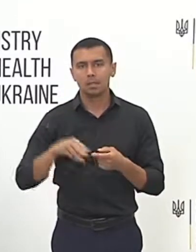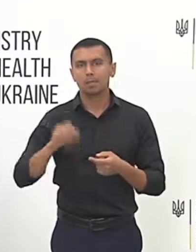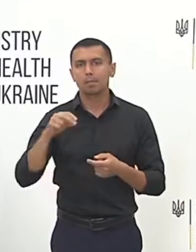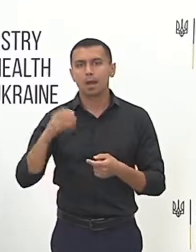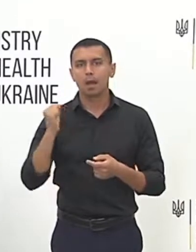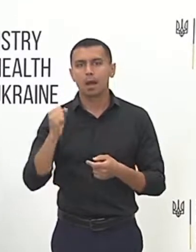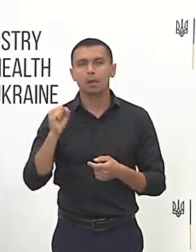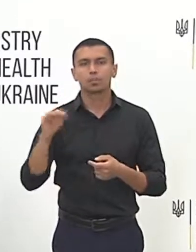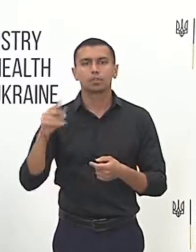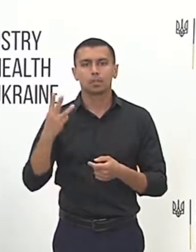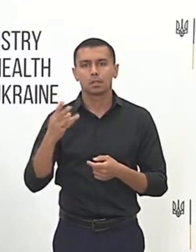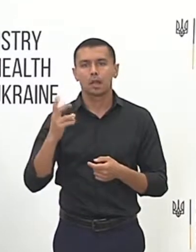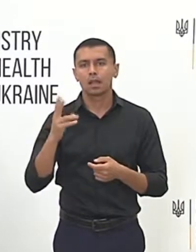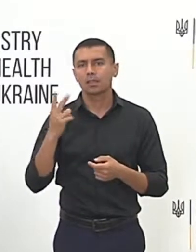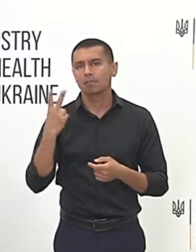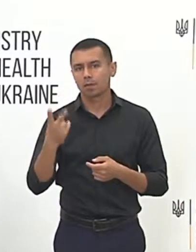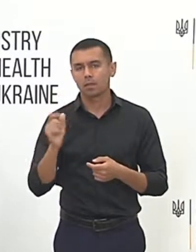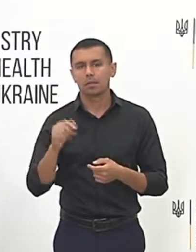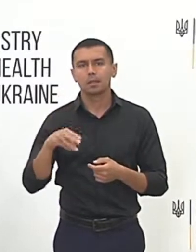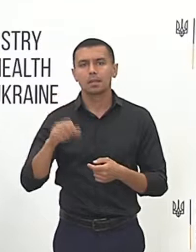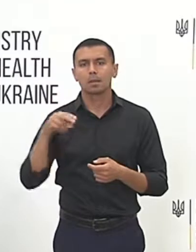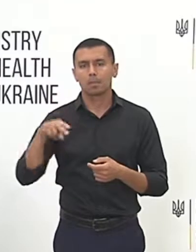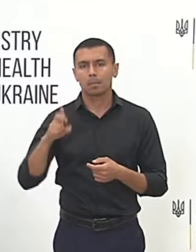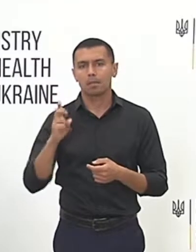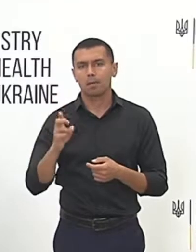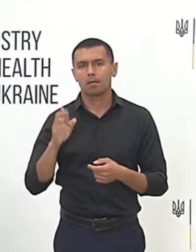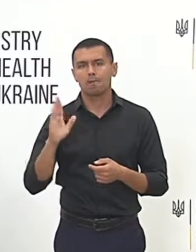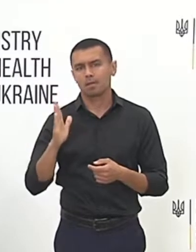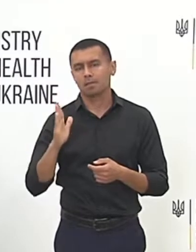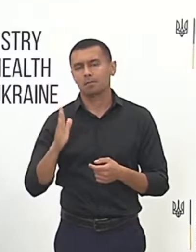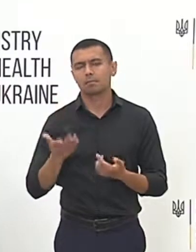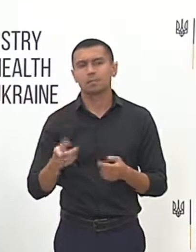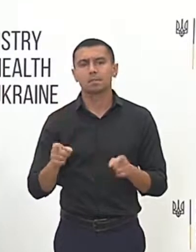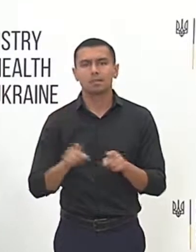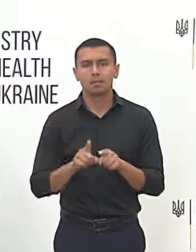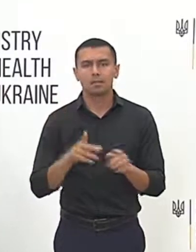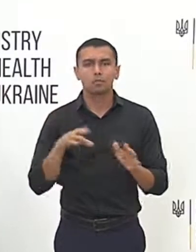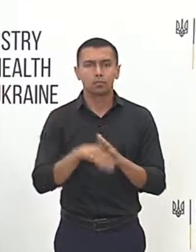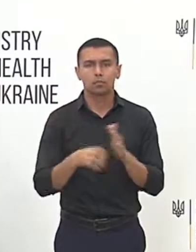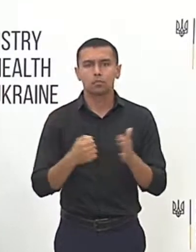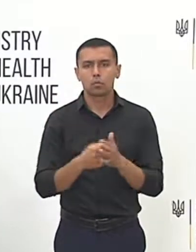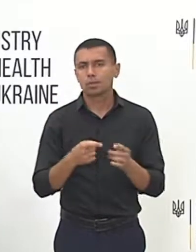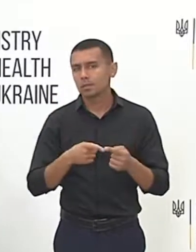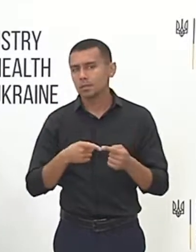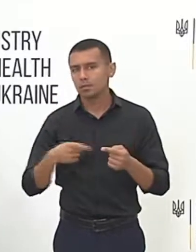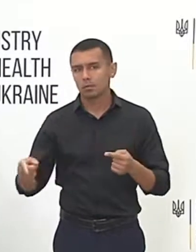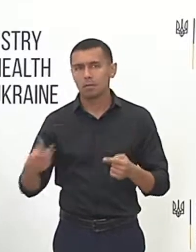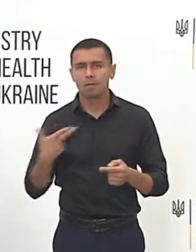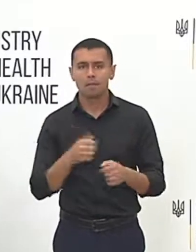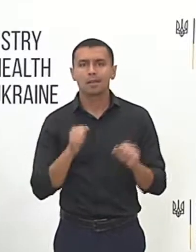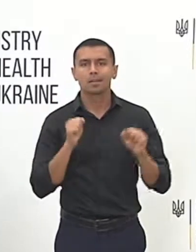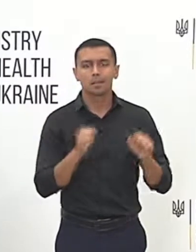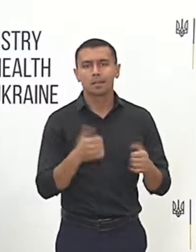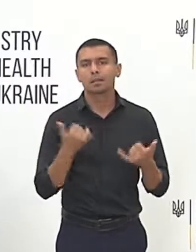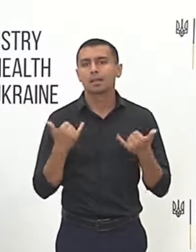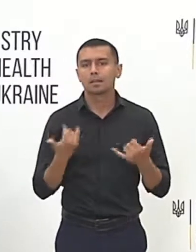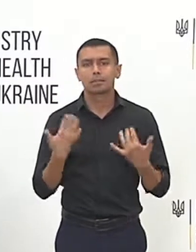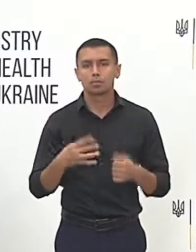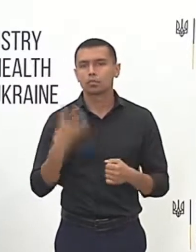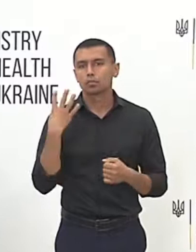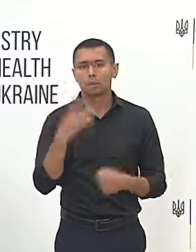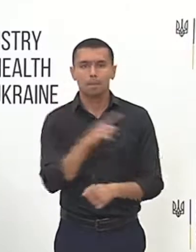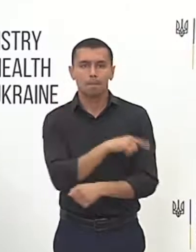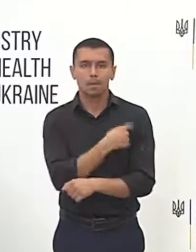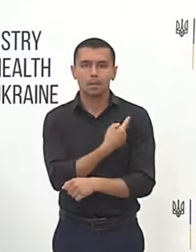А H3N2 і тип Б Вікторія. Ці штами включені до сезонної вакцини. Наразі вже